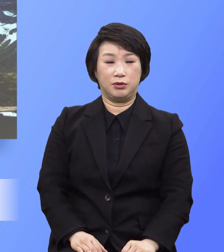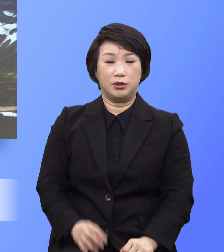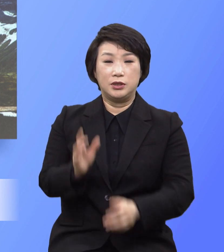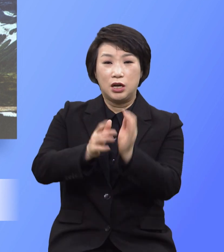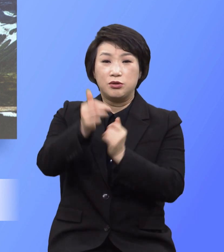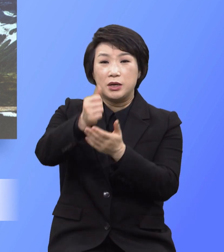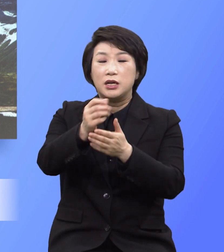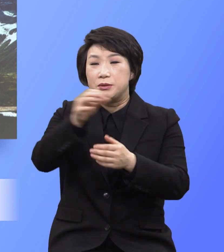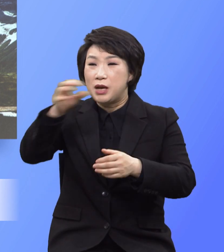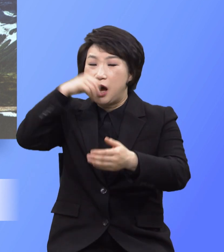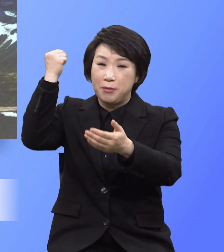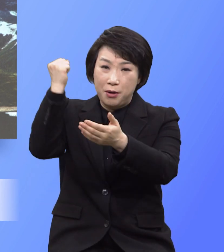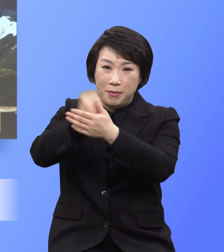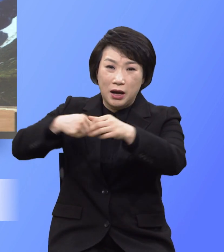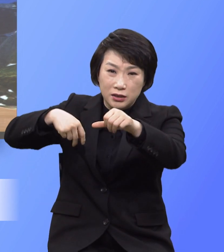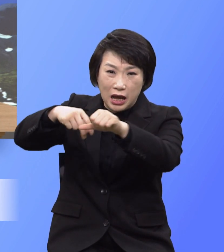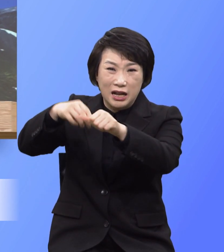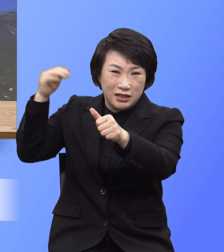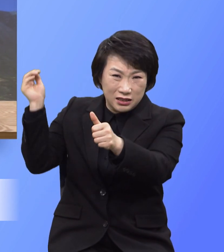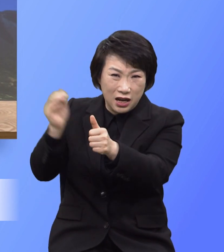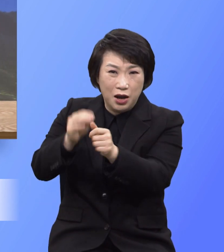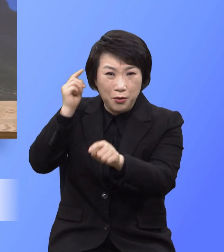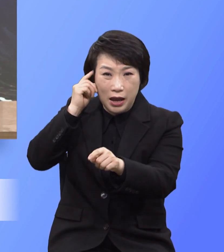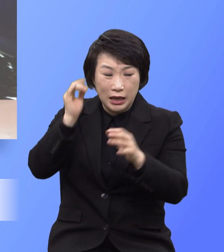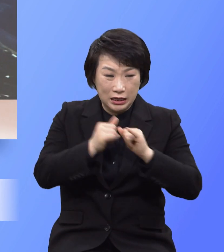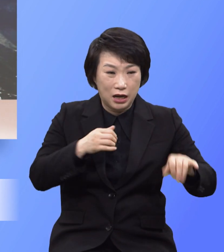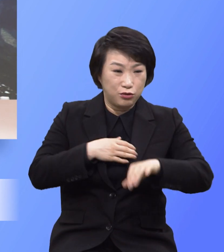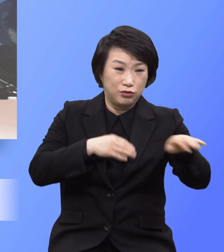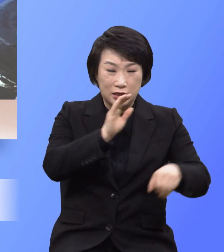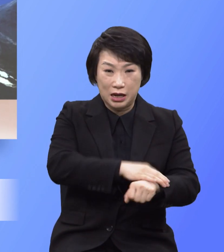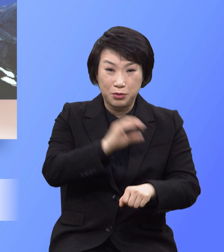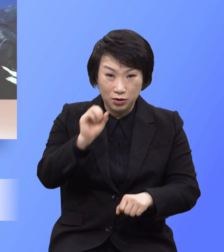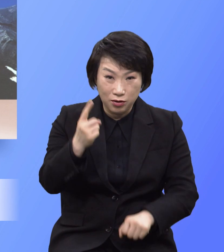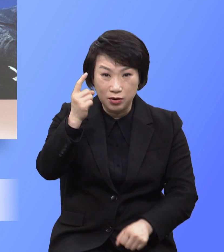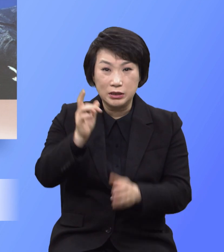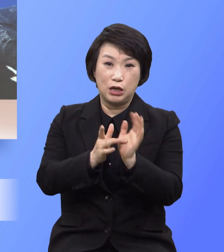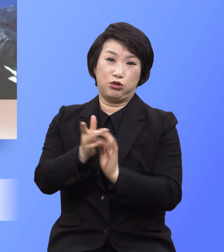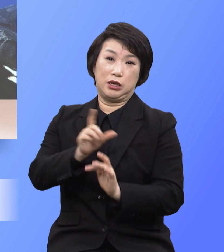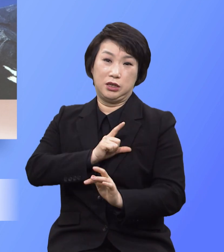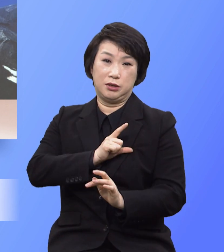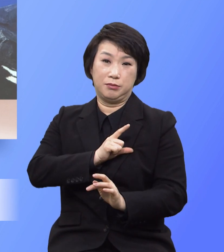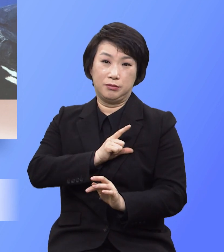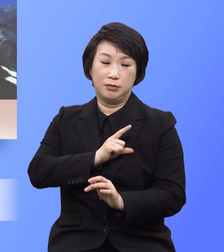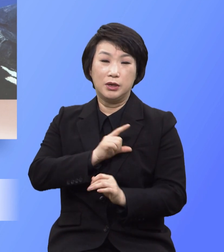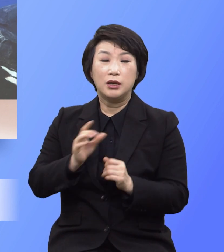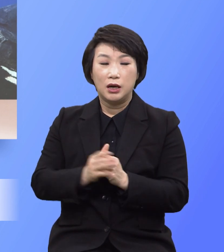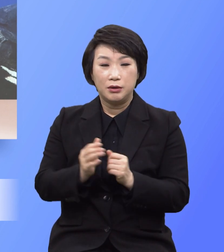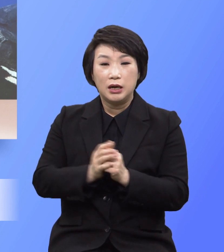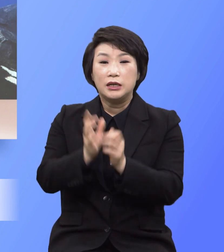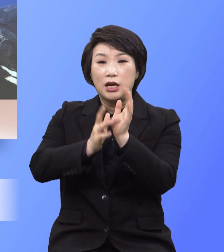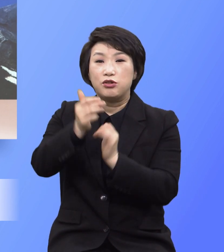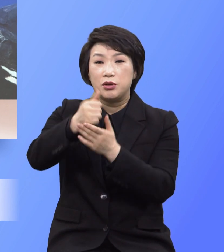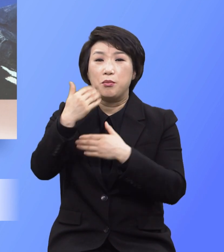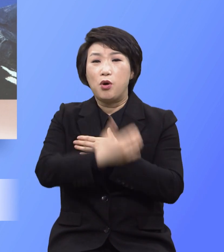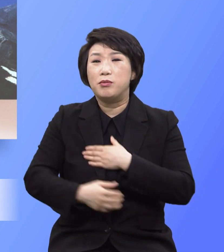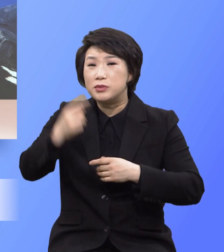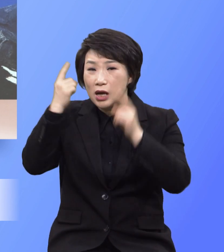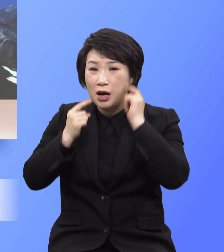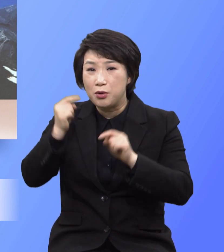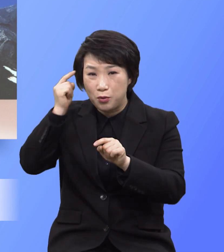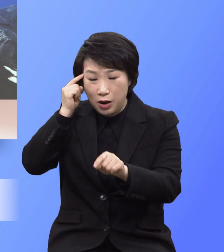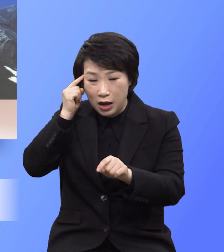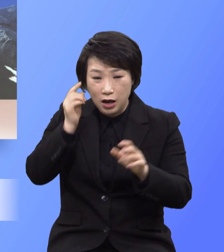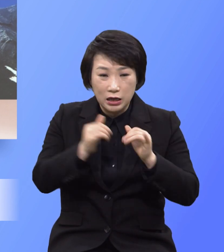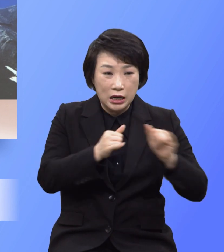그가 찔림은 우리의 허물을 인하며 예수라고는 이름입니다. 그가 상함은 우리의